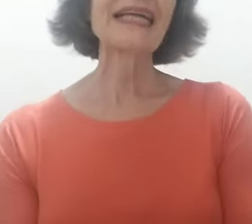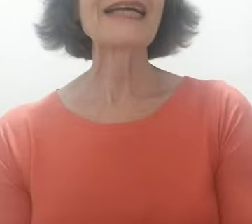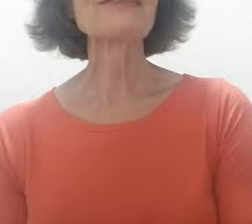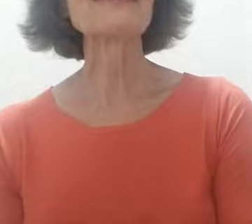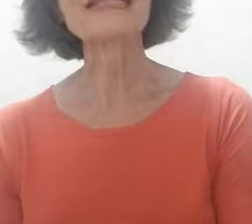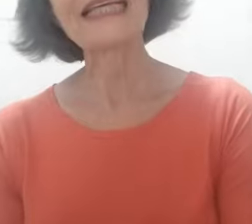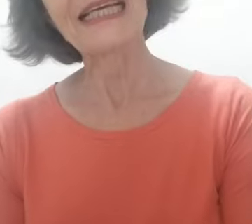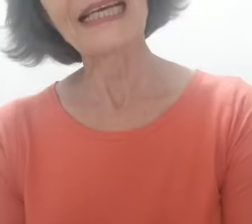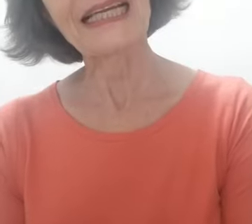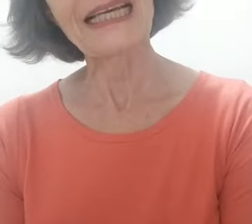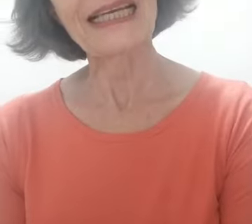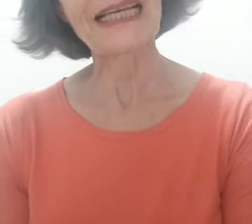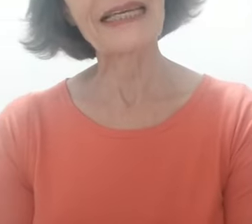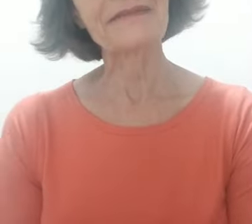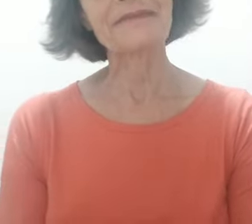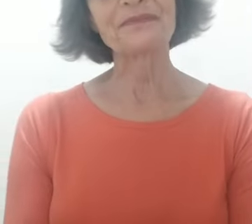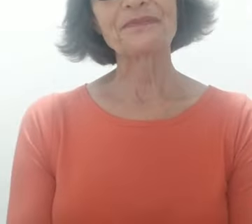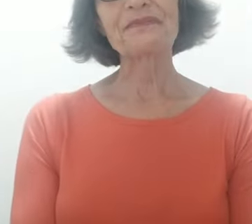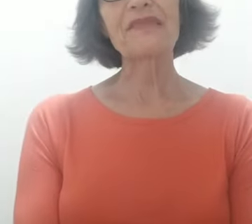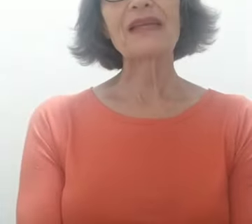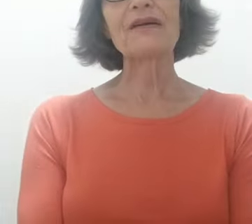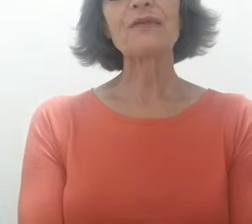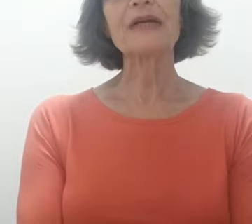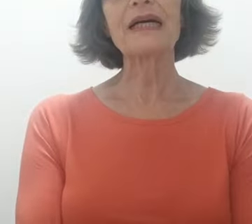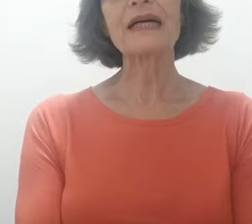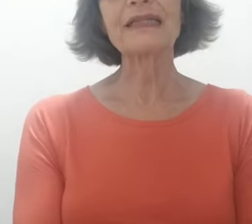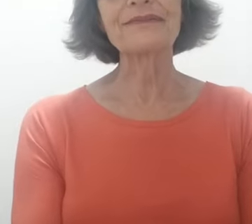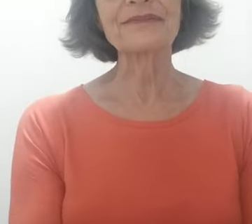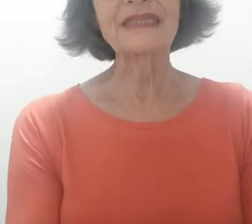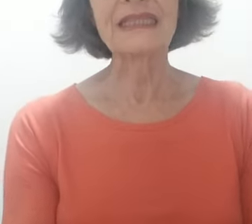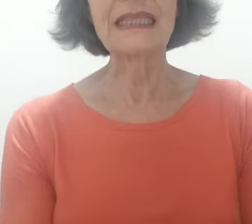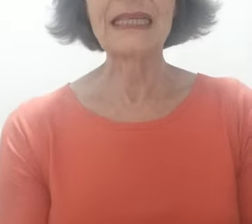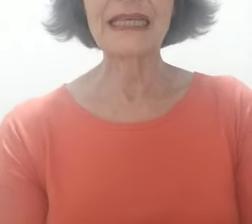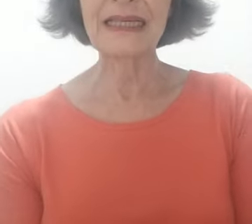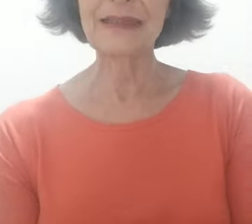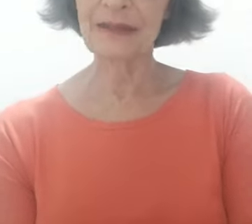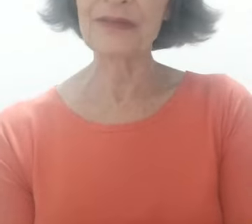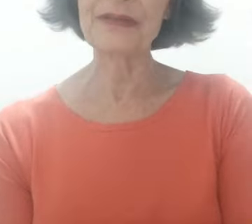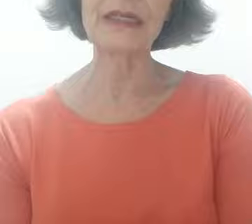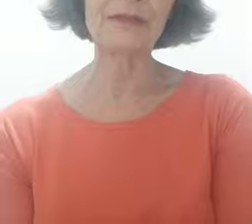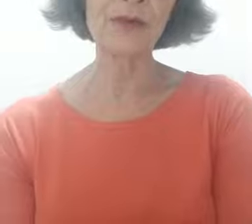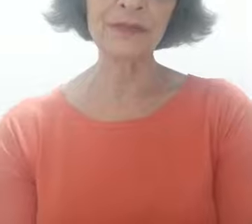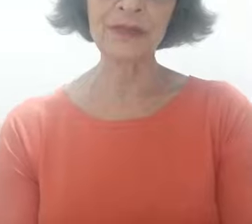Essa live, ela é uma...